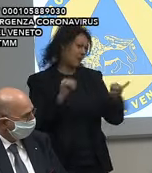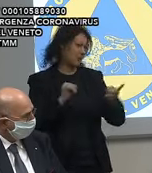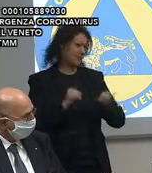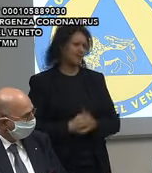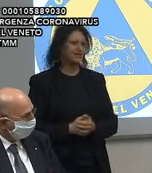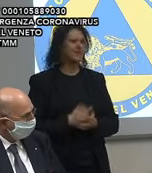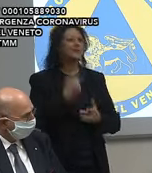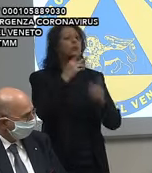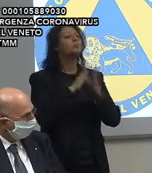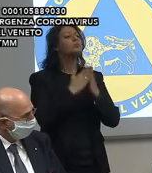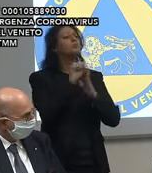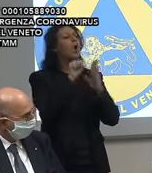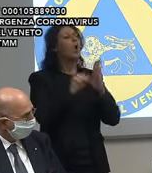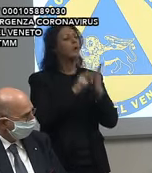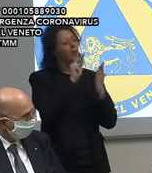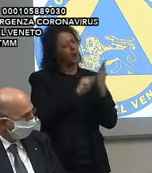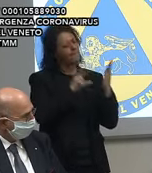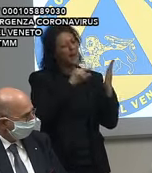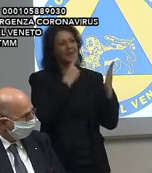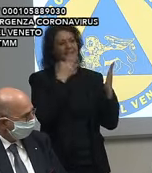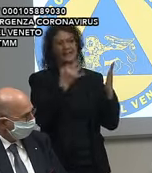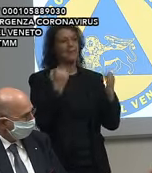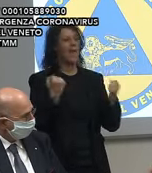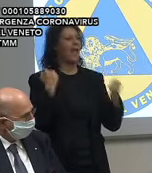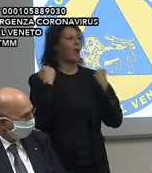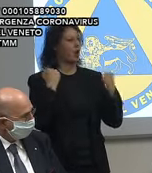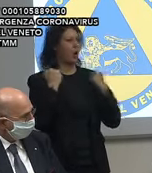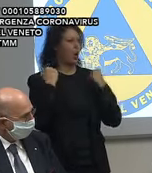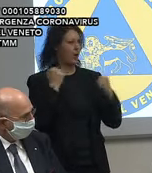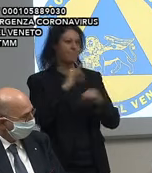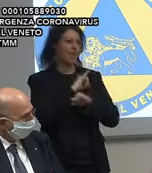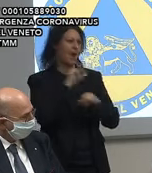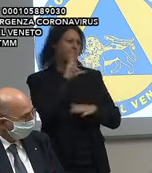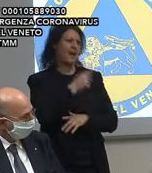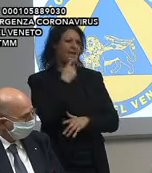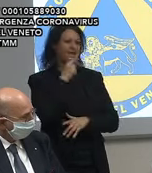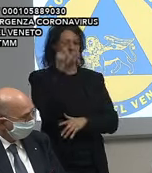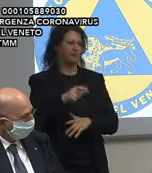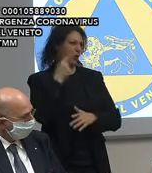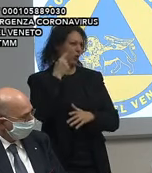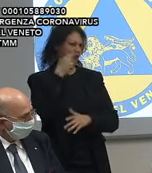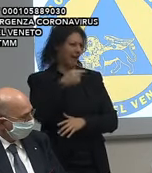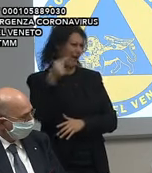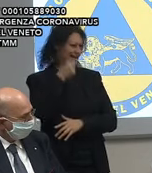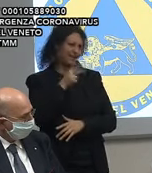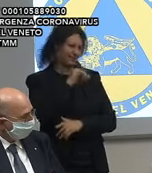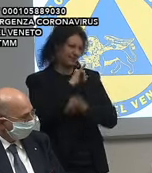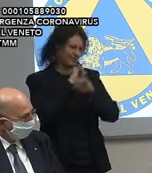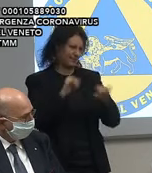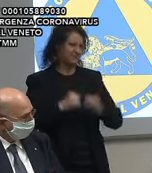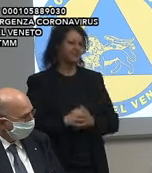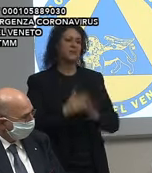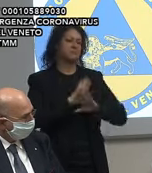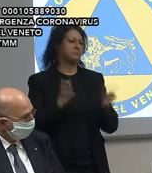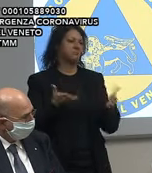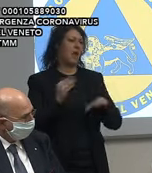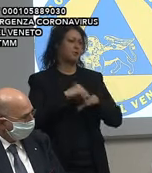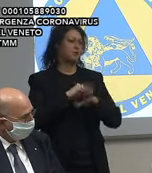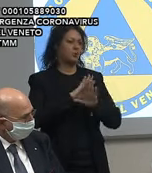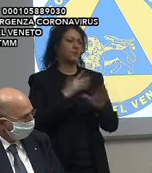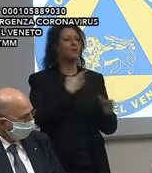eroi e sicuramente positivi. Basta, non aggiungo altro, scopriremo alla fine. Io passerei la parola al